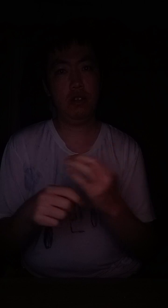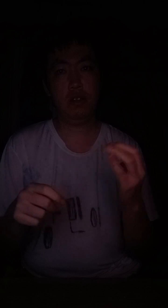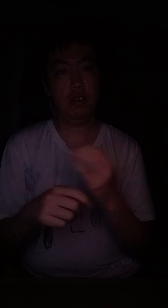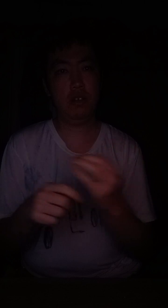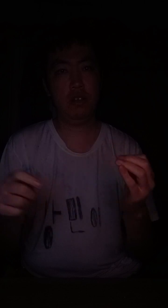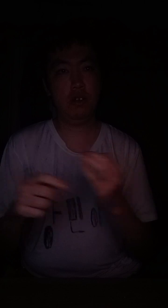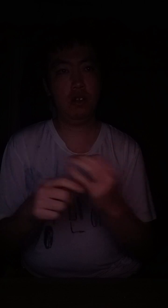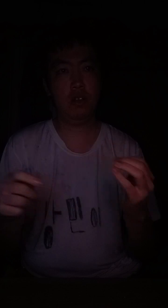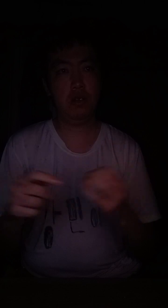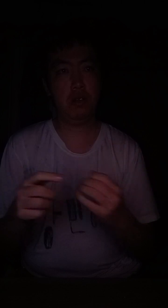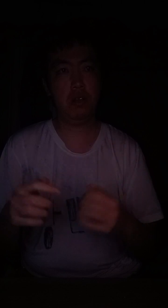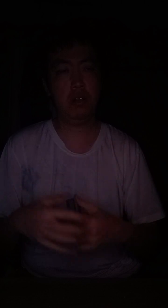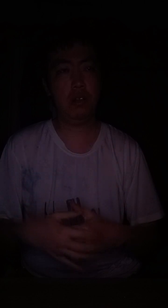없었습니다.